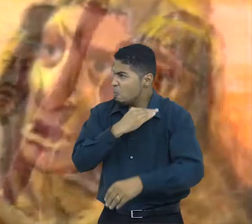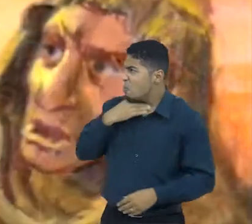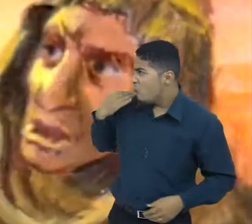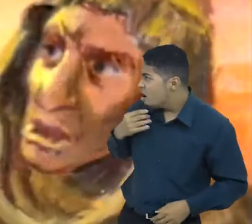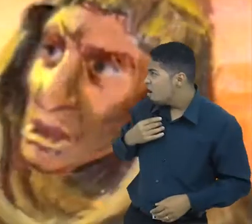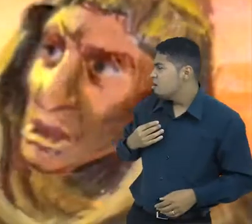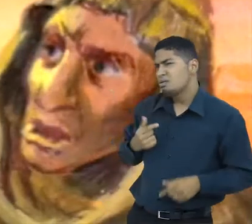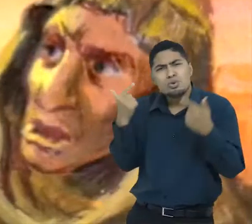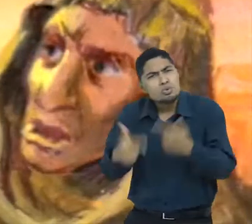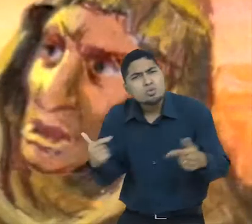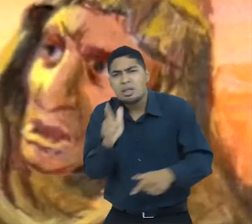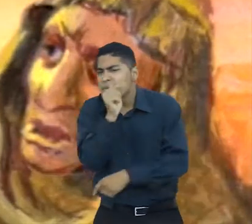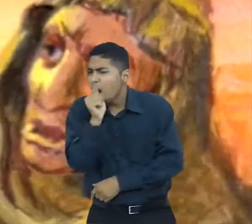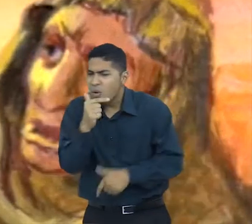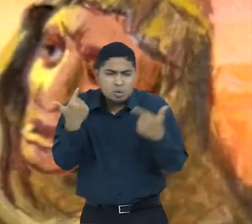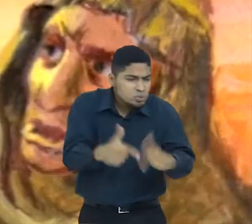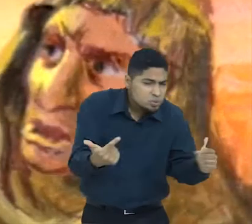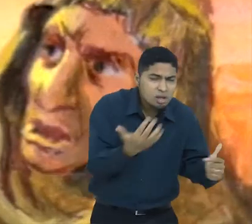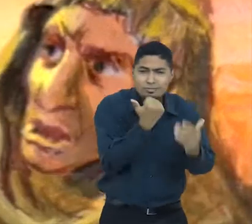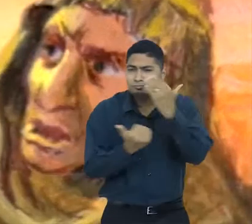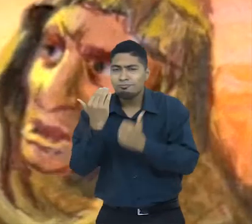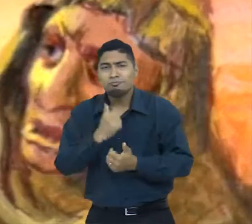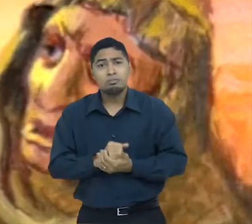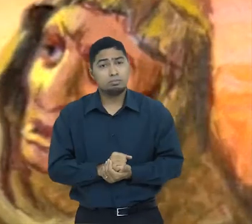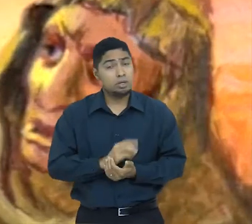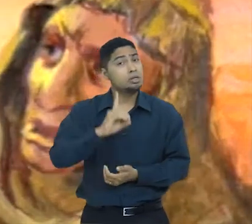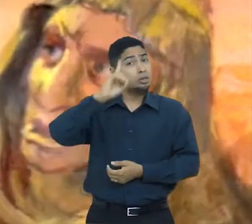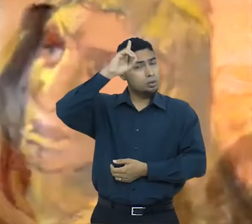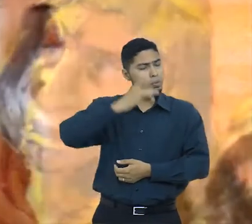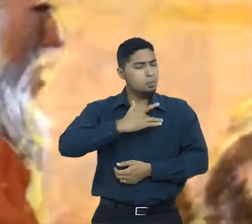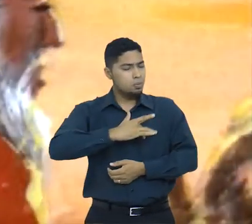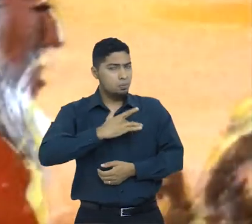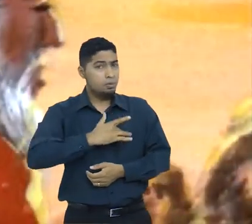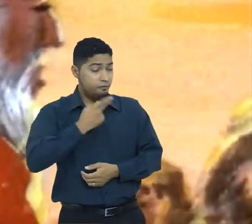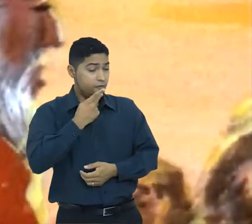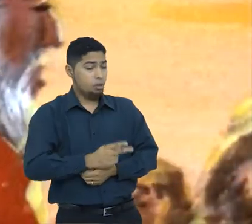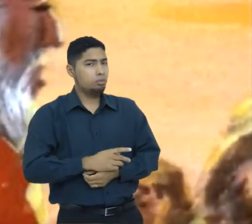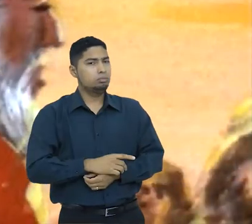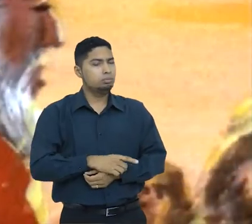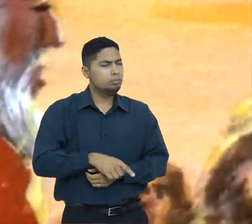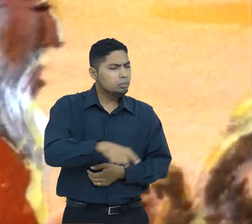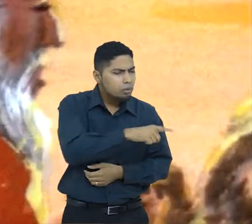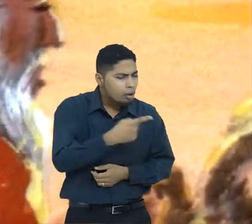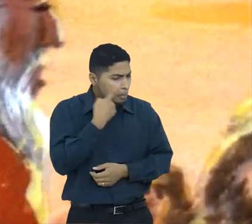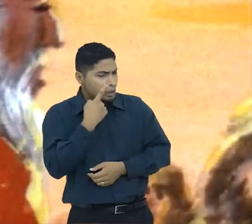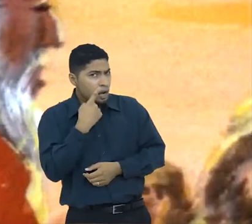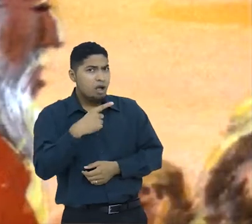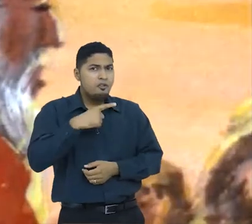esse deserto para que a gente morra? Não temos nem água e nem comida. Deus, em sua grande misericórdia, disse: